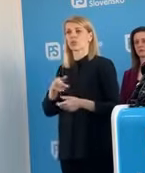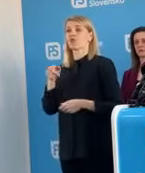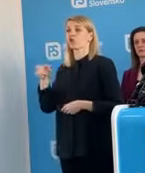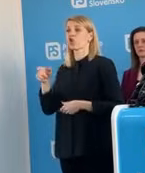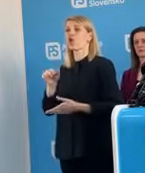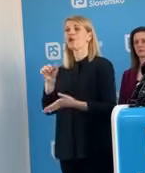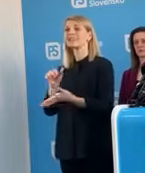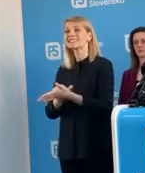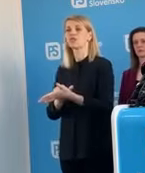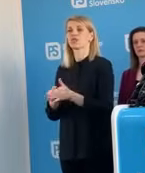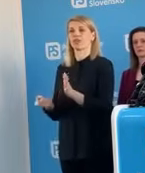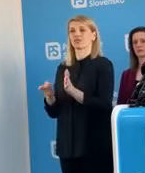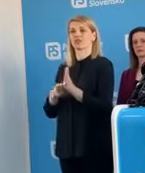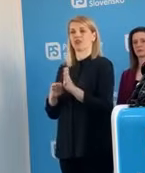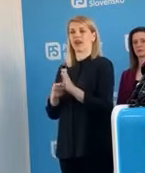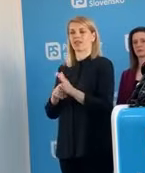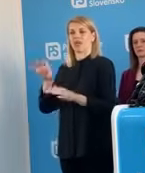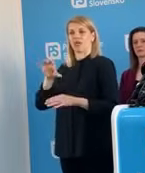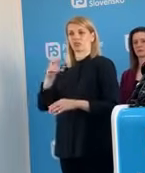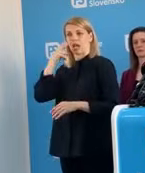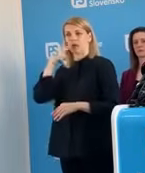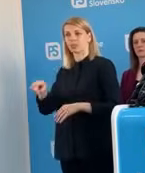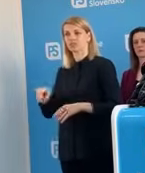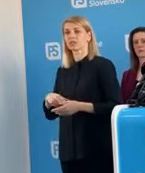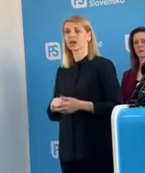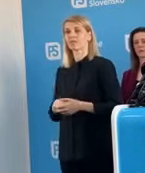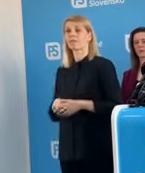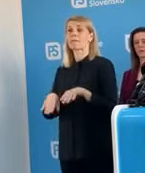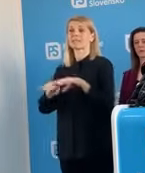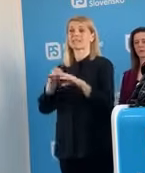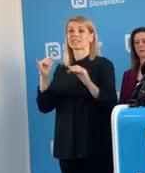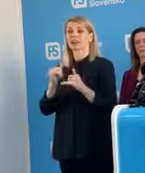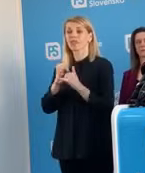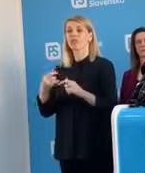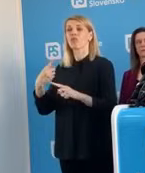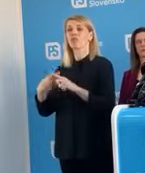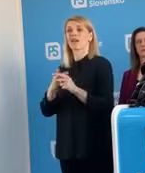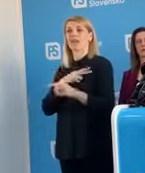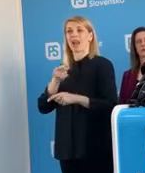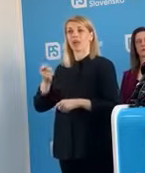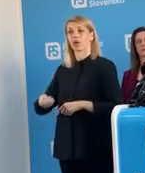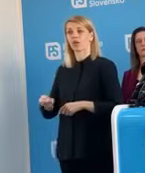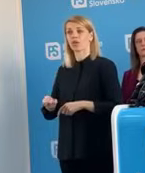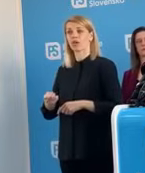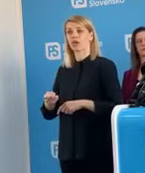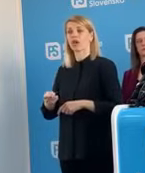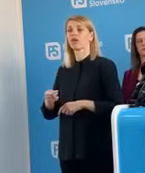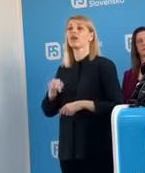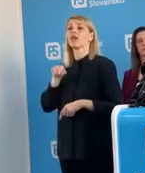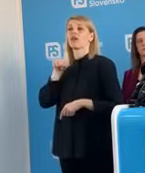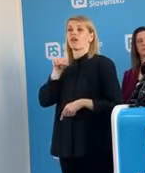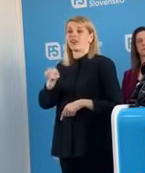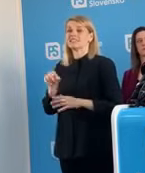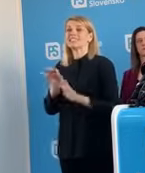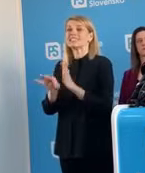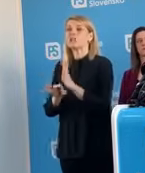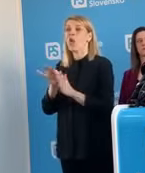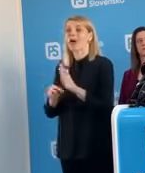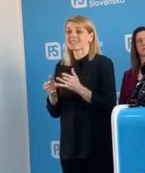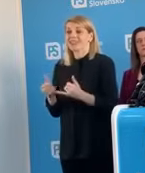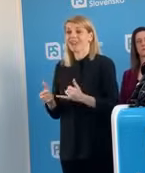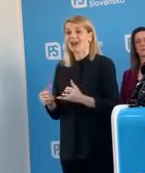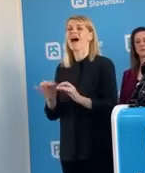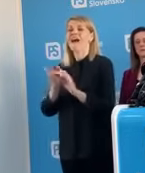komisia žiada a minister spravodlivosti, respektíve generálny prokurátor, ju aj v tejto situácii, o tom som presvedčený, ju aj v tejto situácii vedia